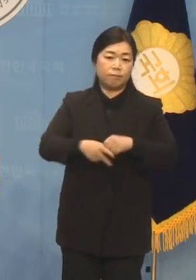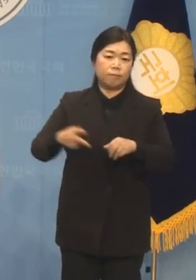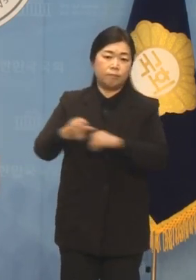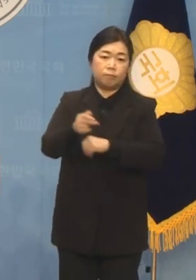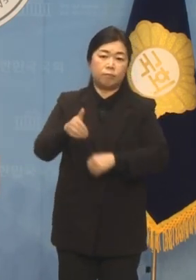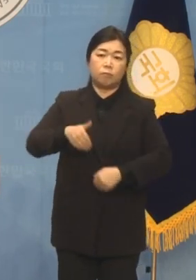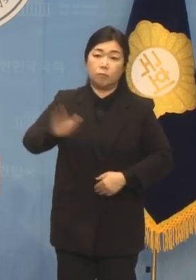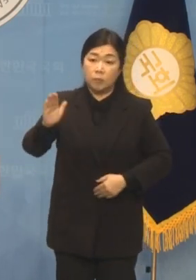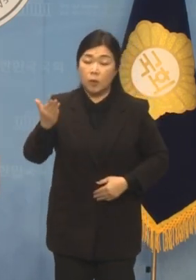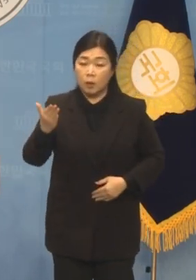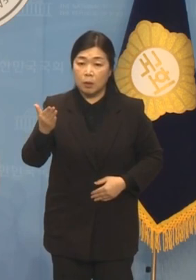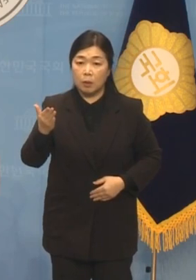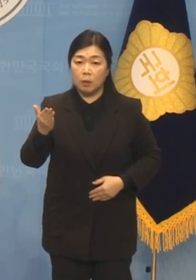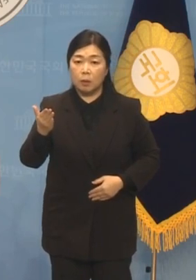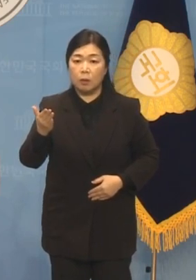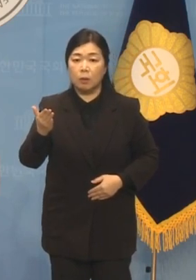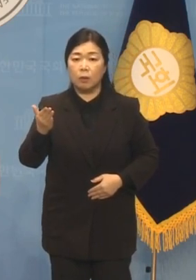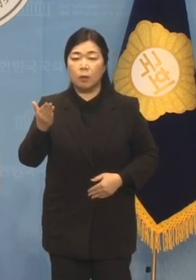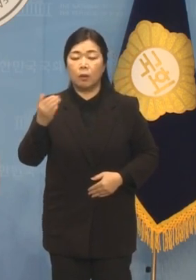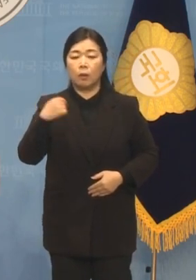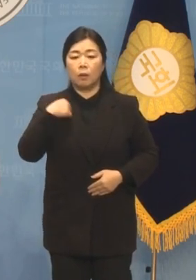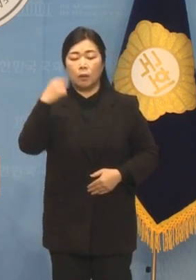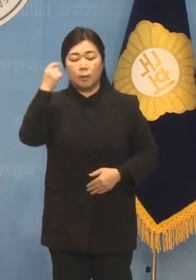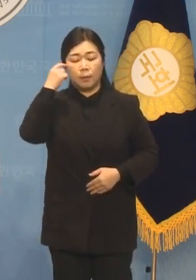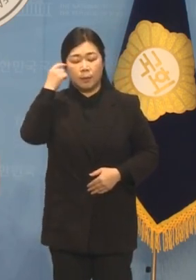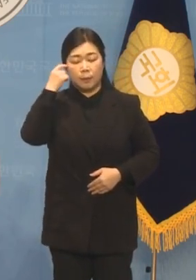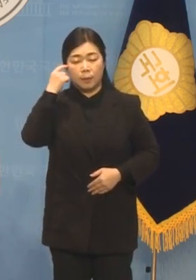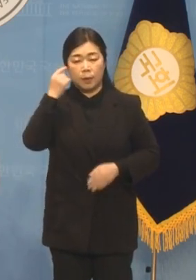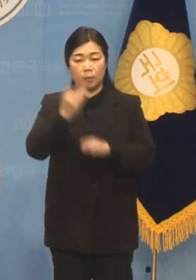민주당에서의 저의 역할이 다한 것 같습니다.